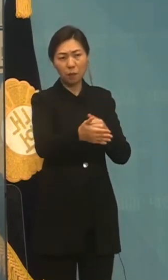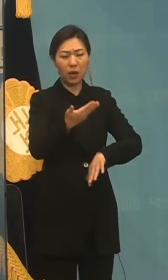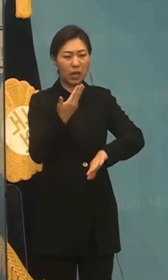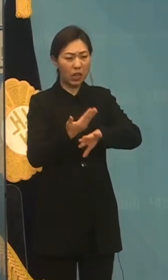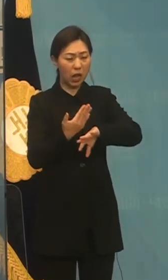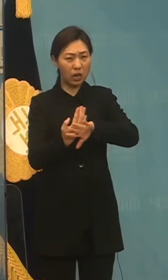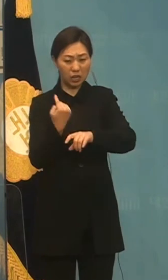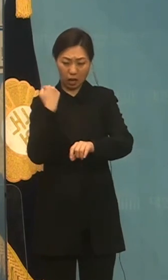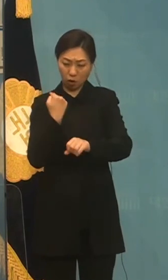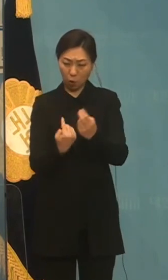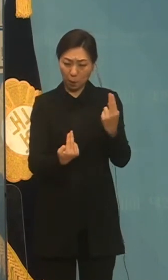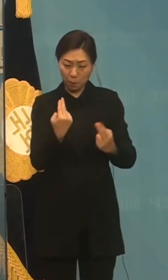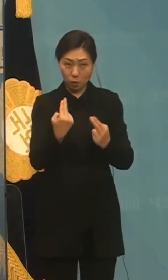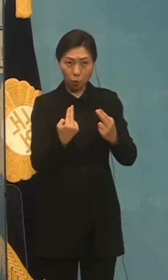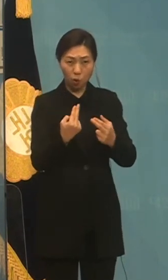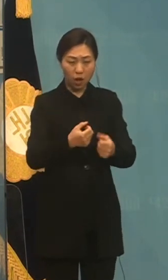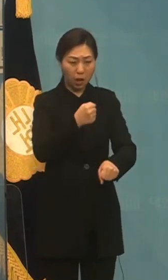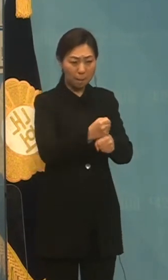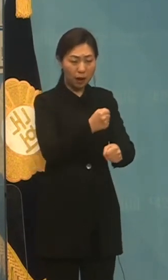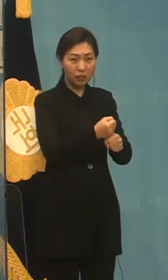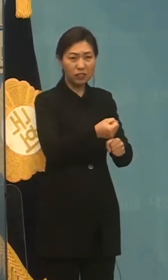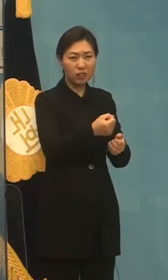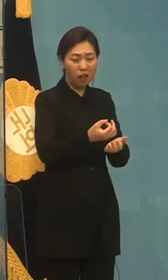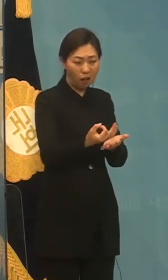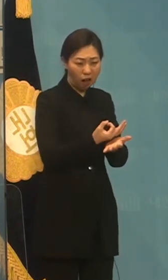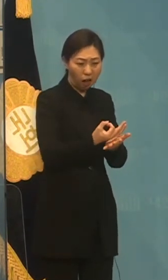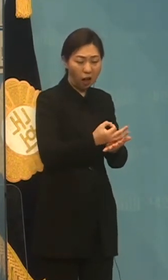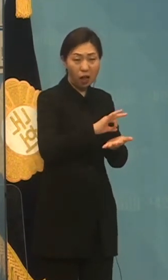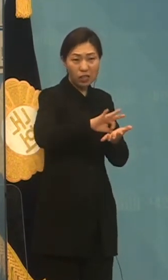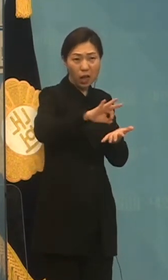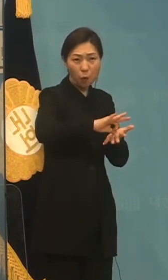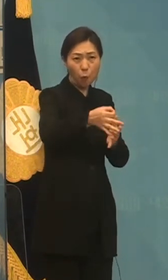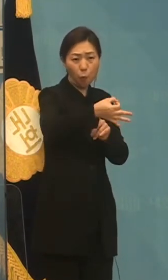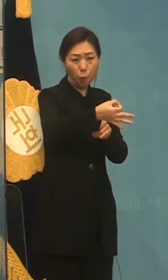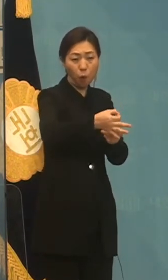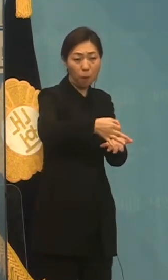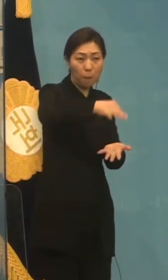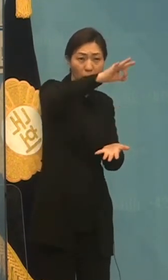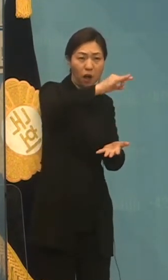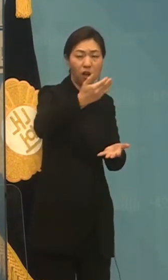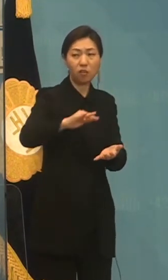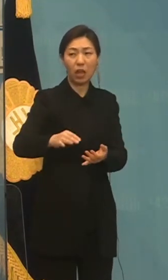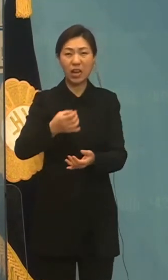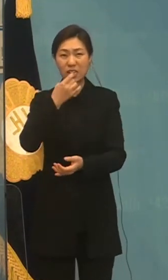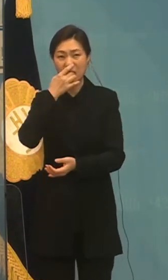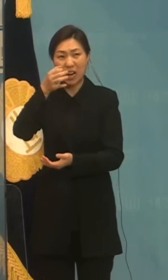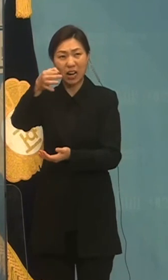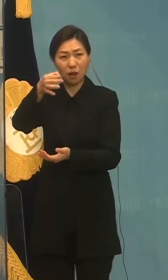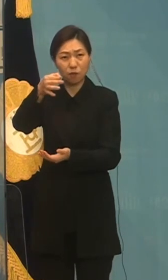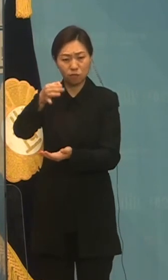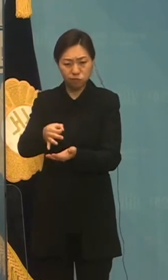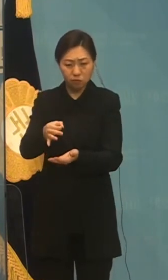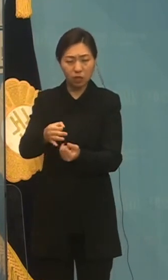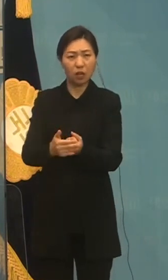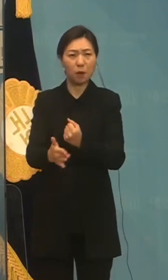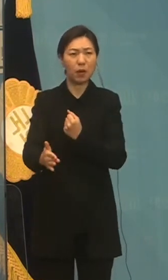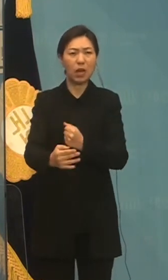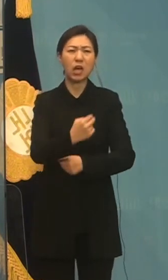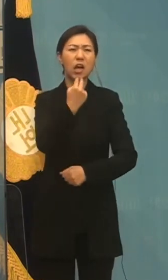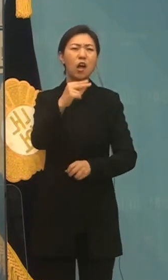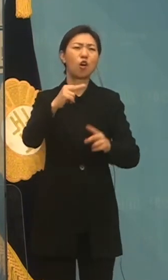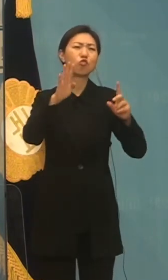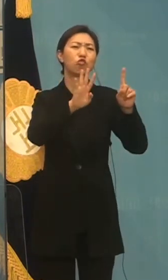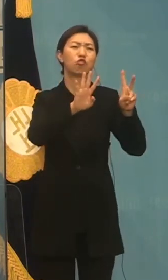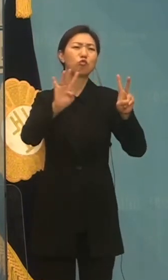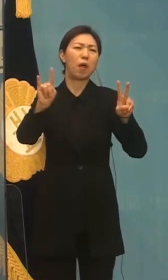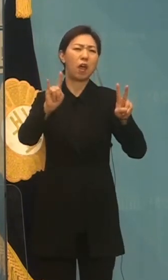비해 급증했으나 쌀값이 하락하면서 농민들은 이중결을 겪고 있습니다.